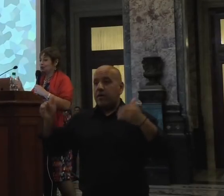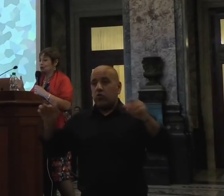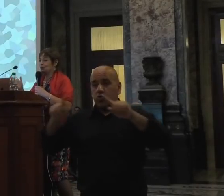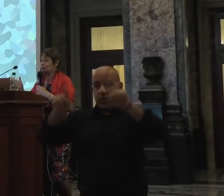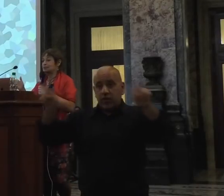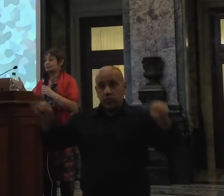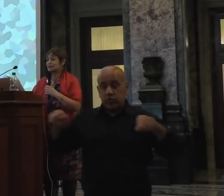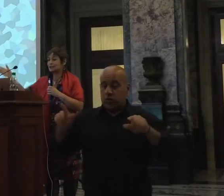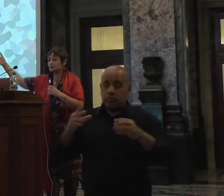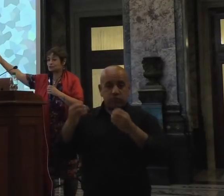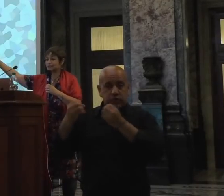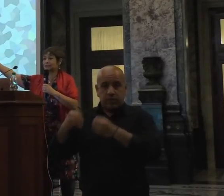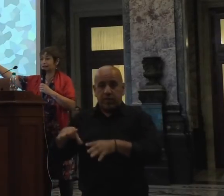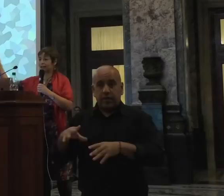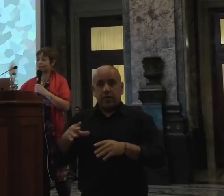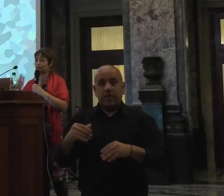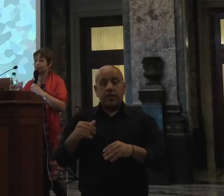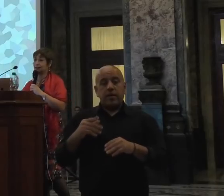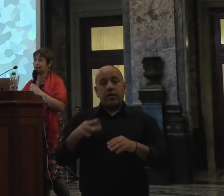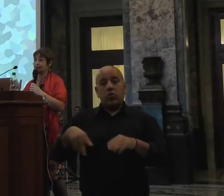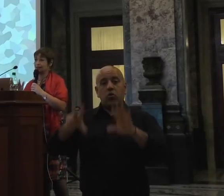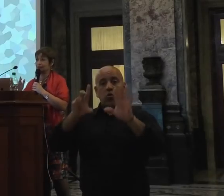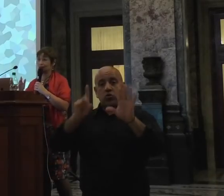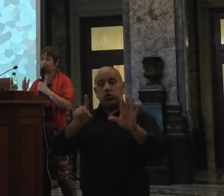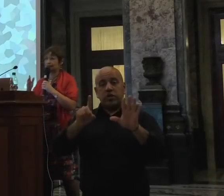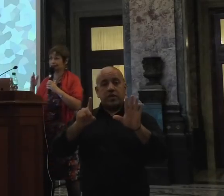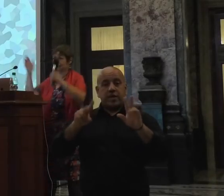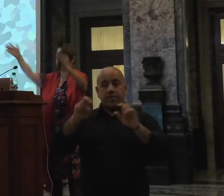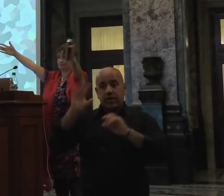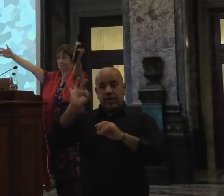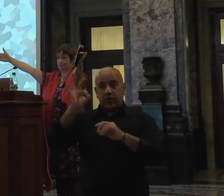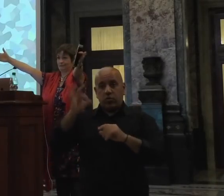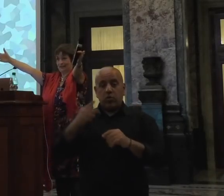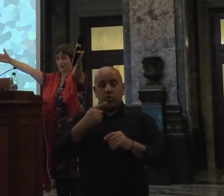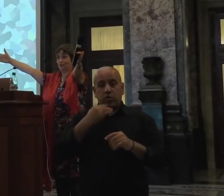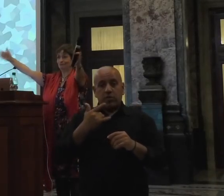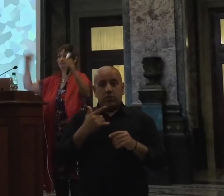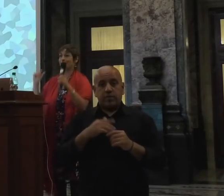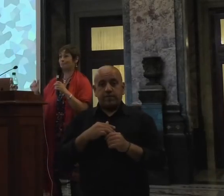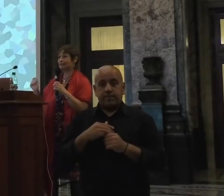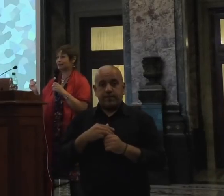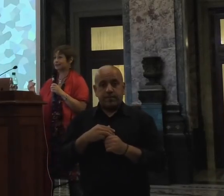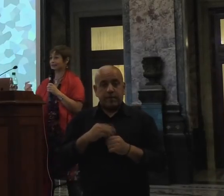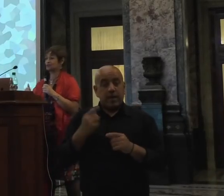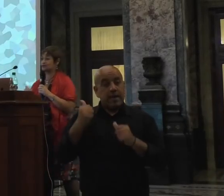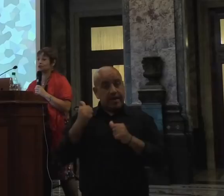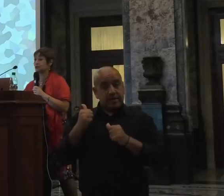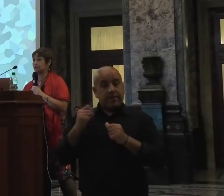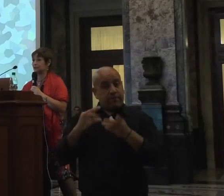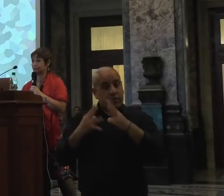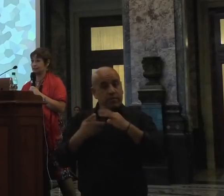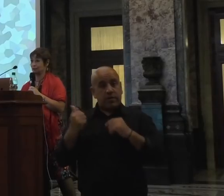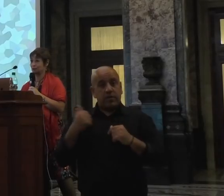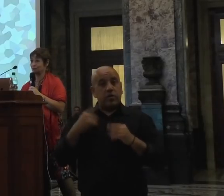De hecho, más allá de los 80 grados centrales de visión, es decir, ¿esto? Más allá de eso,